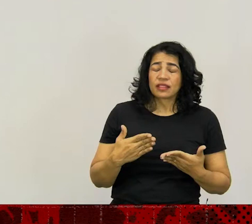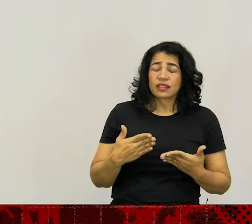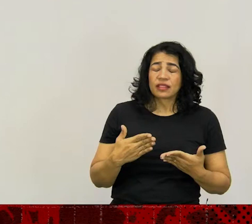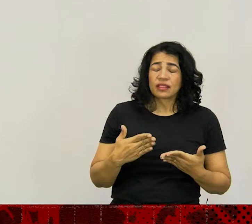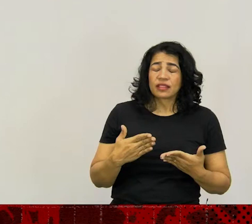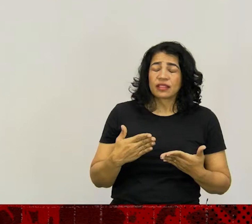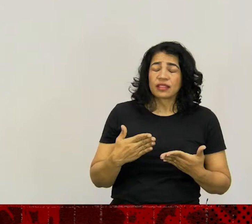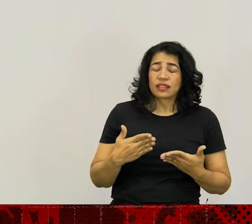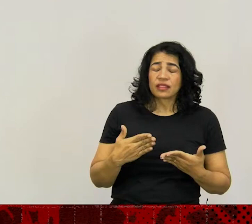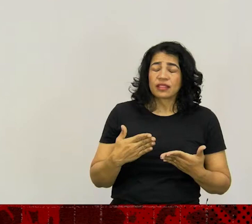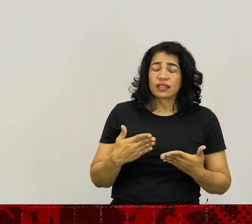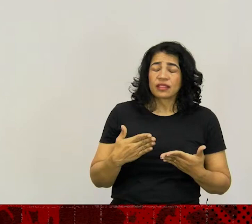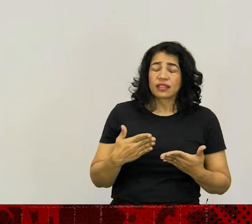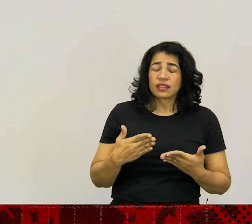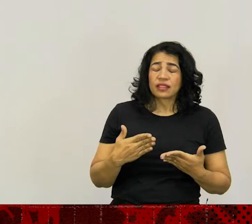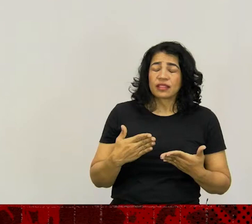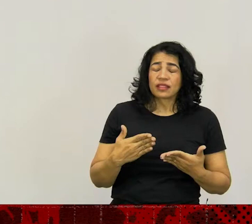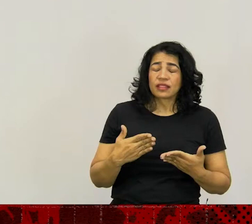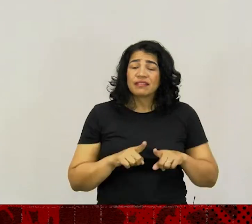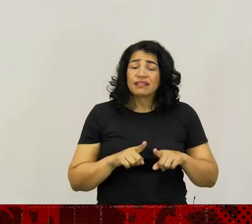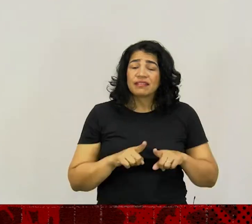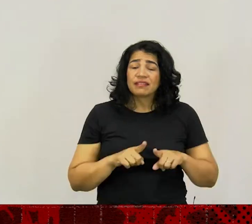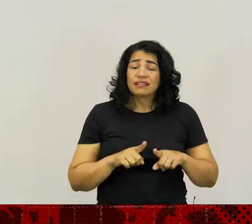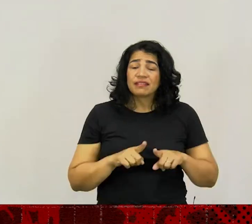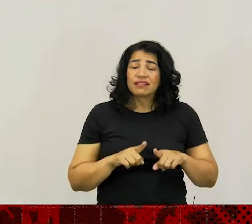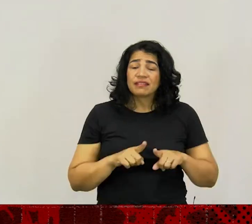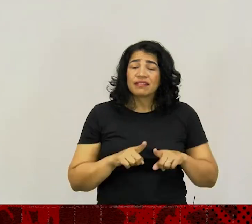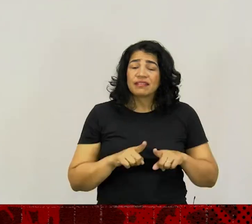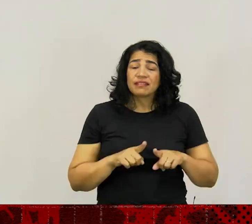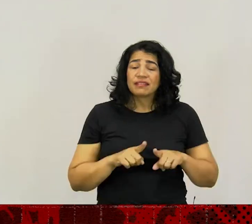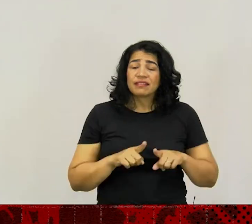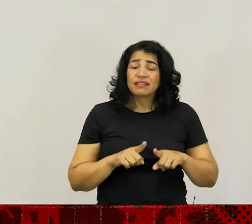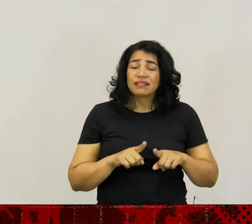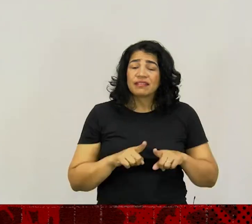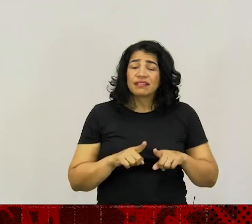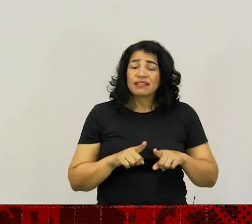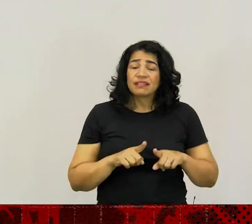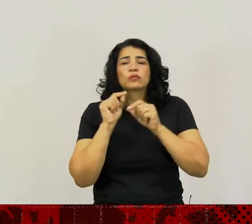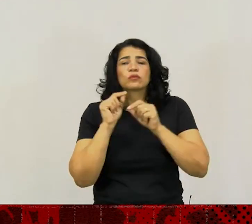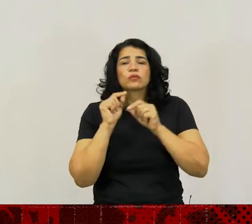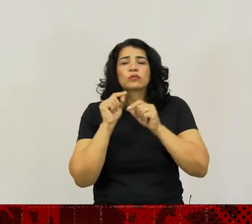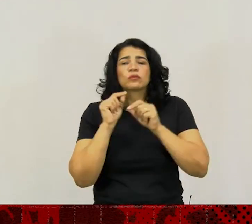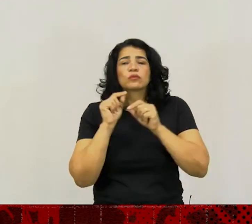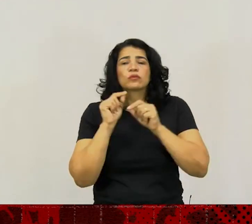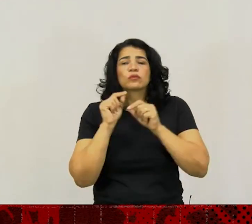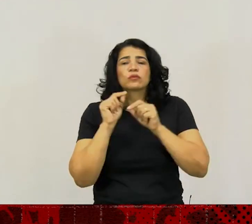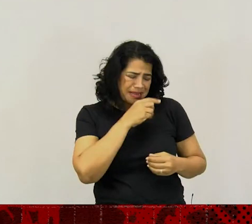Não quer mais saber disso, mas também não joga fora. E a gente guarda lá.